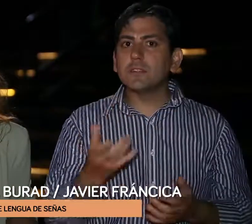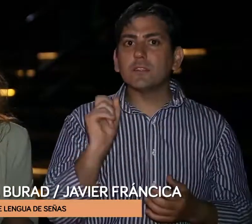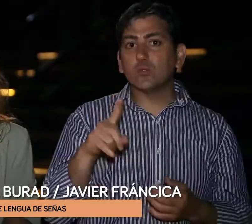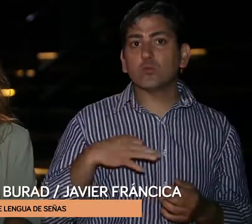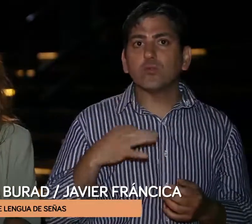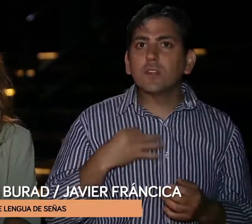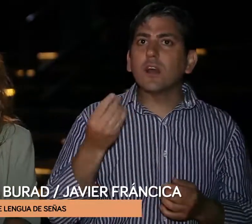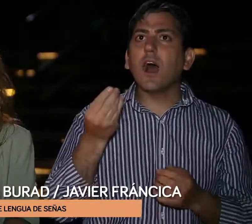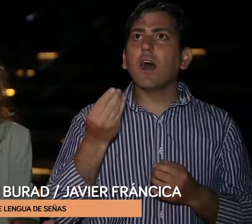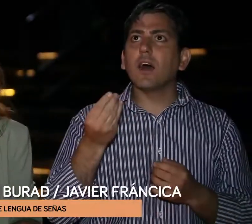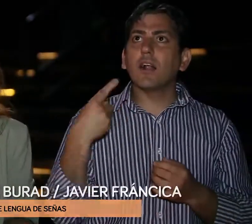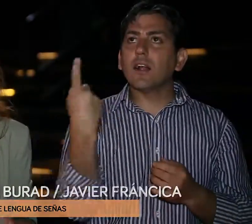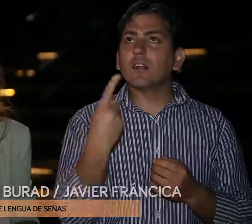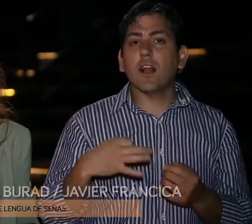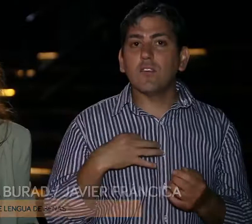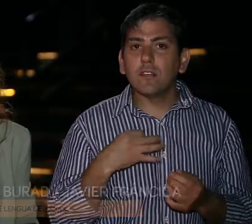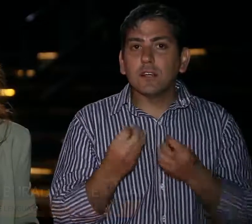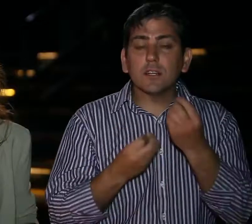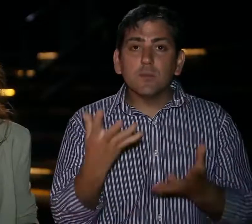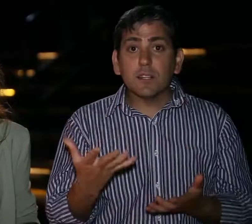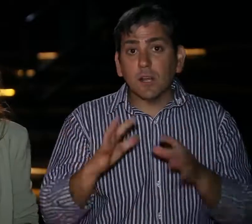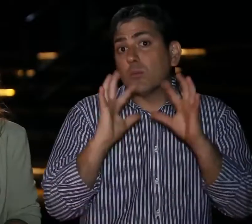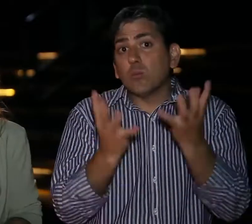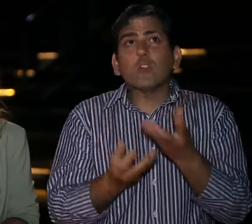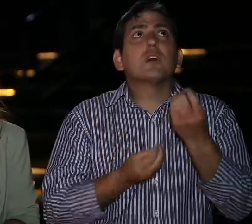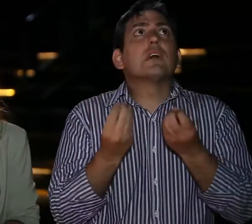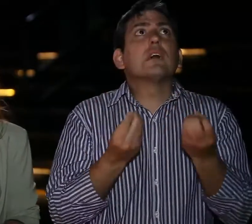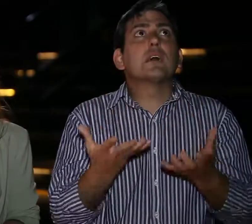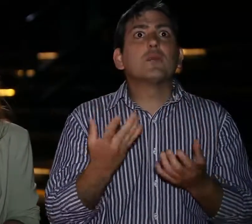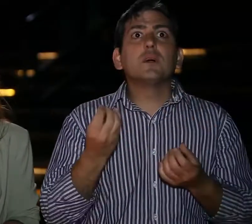directa y cotidiana y también de lo que pasa en el mundo, por supuesto.